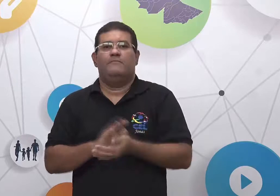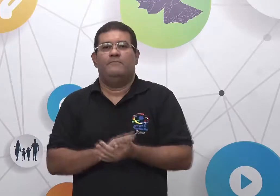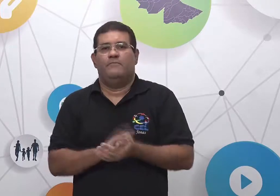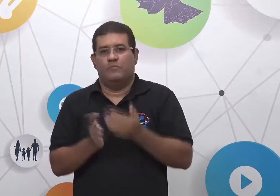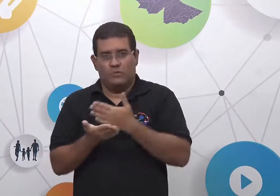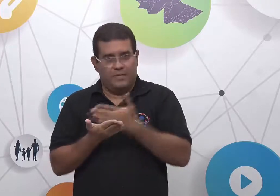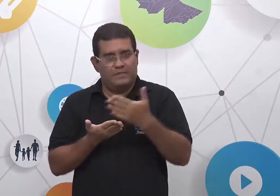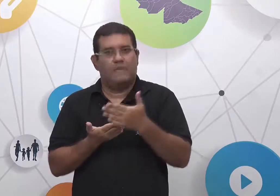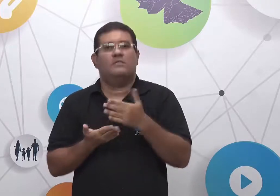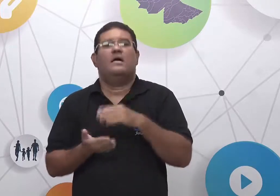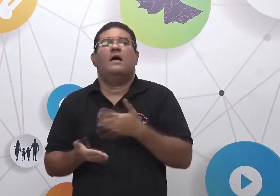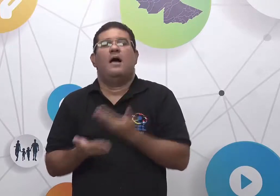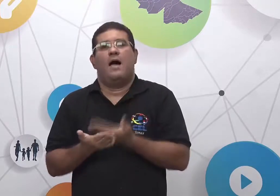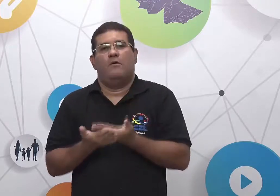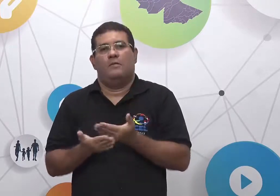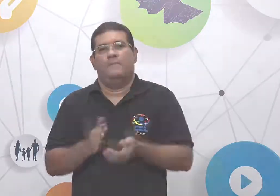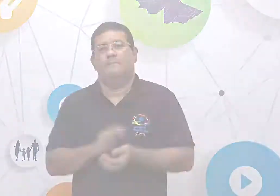vamos começar a nossa aula